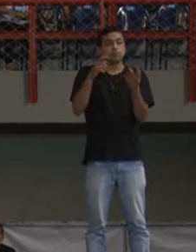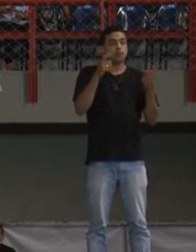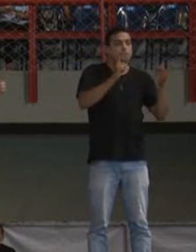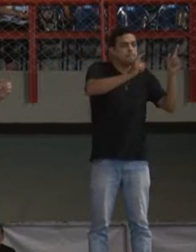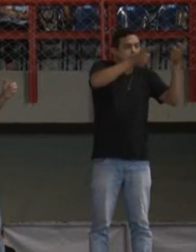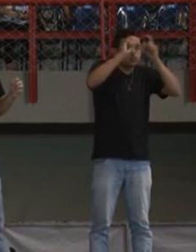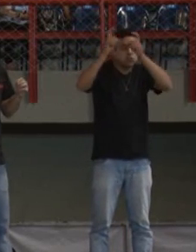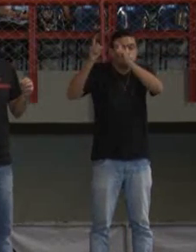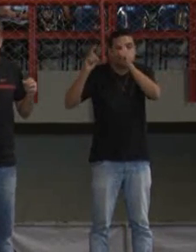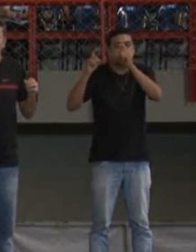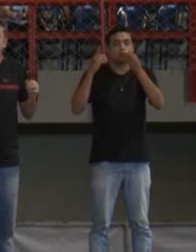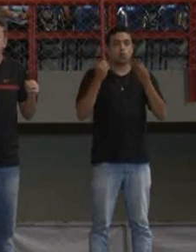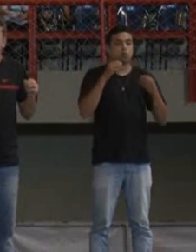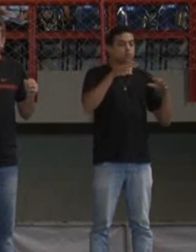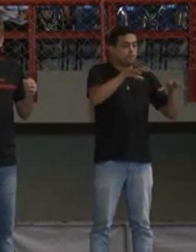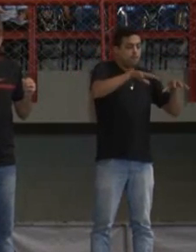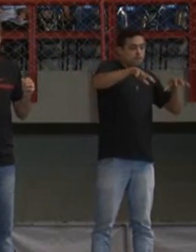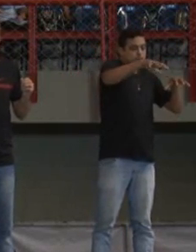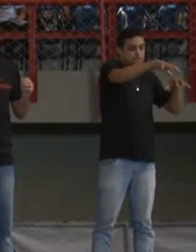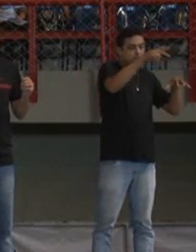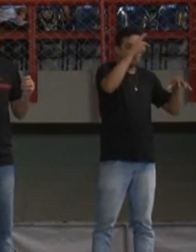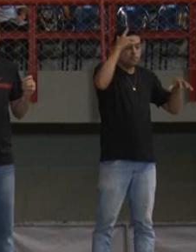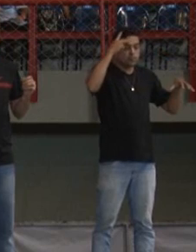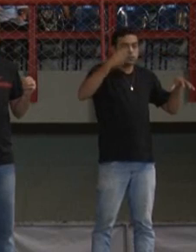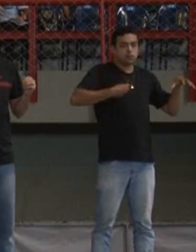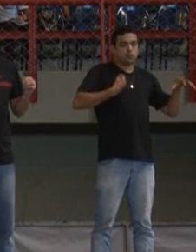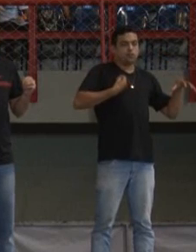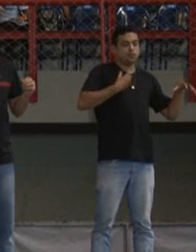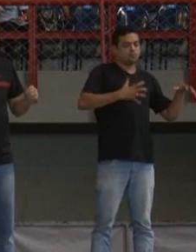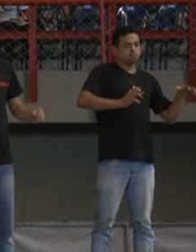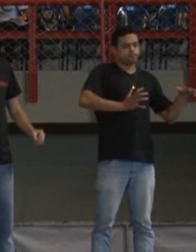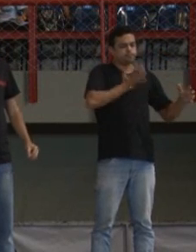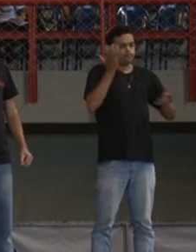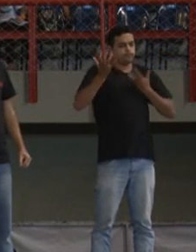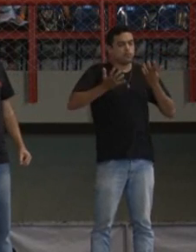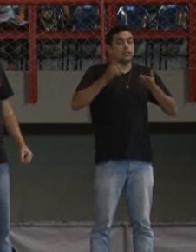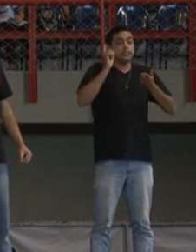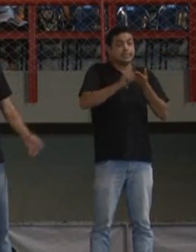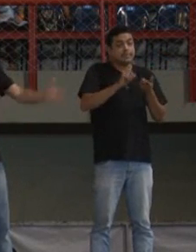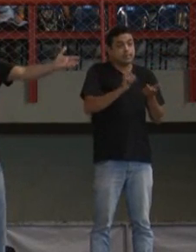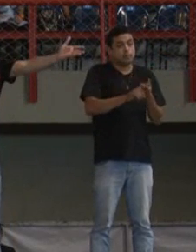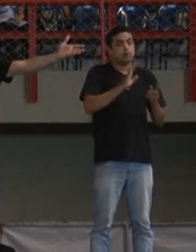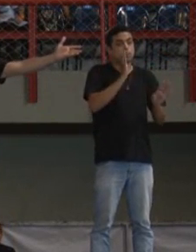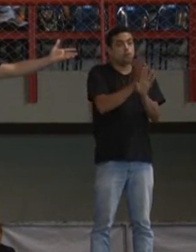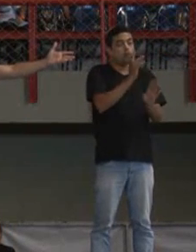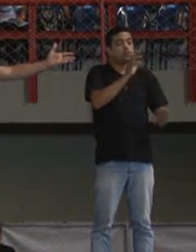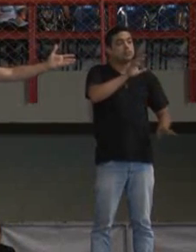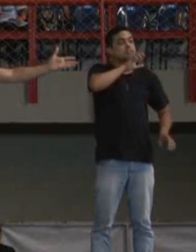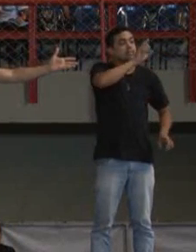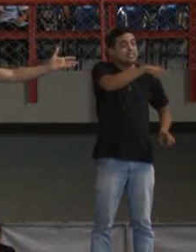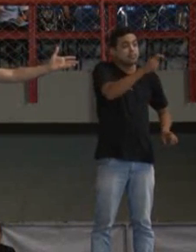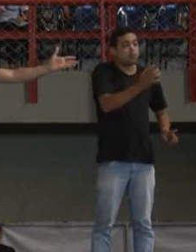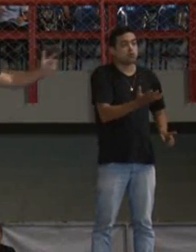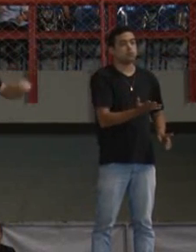discutir a insatisfação em face da grande elevação dos impostos.